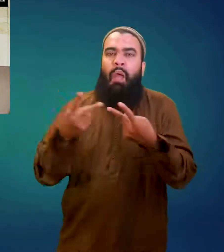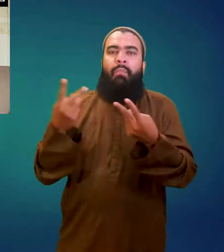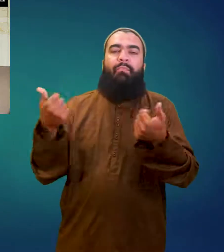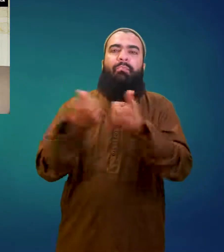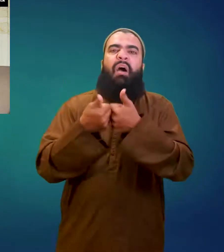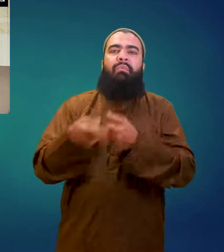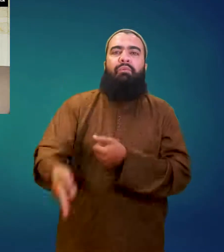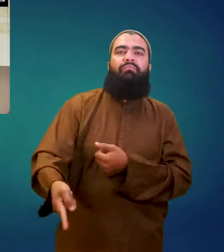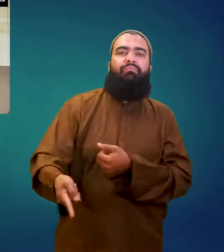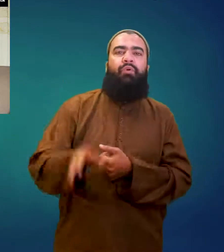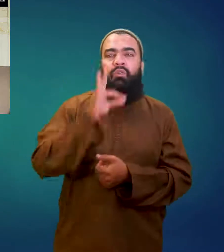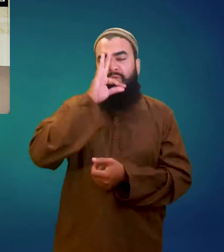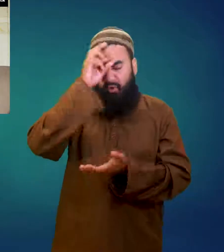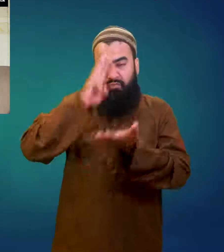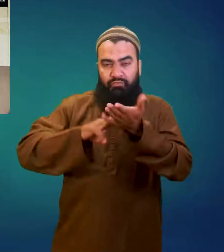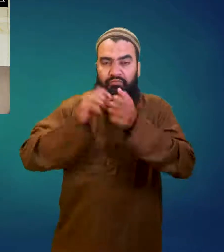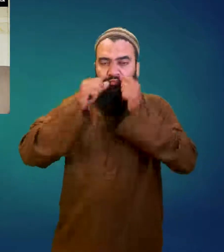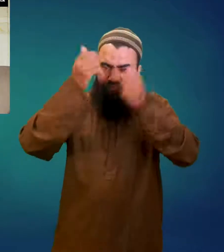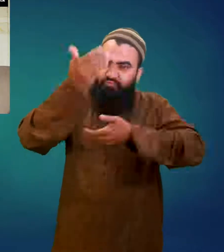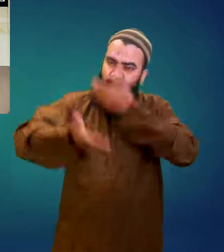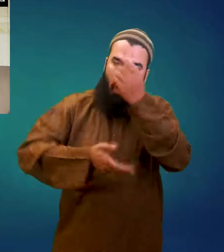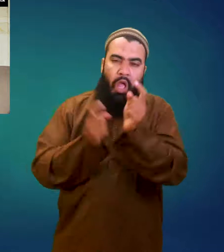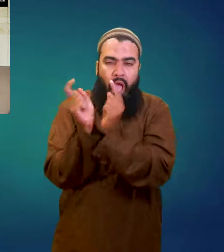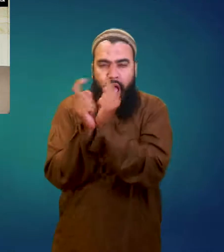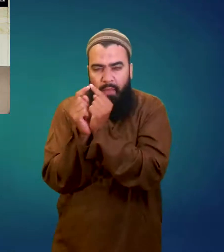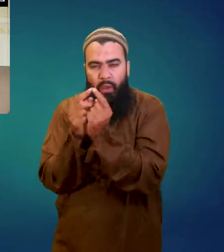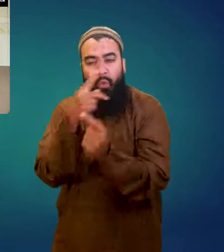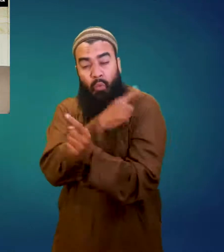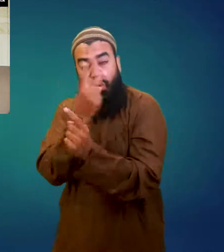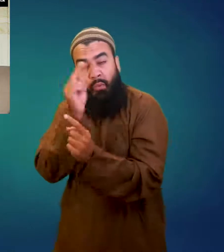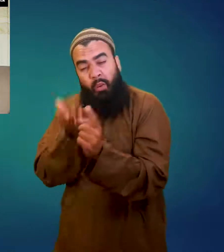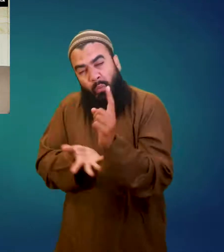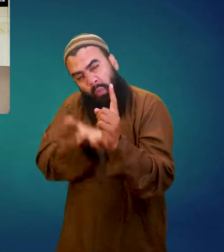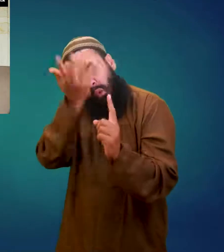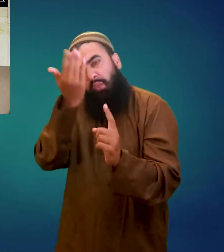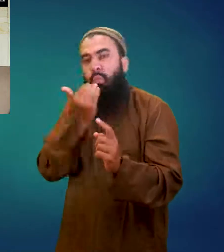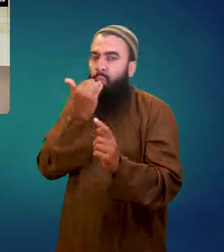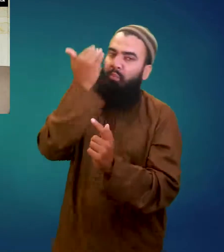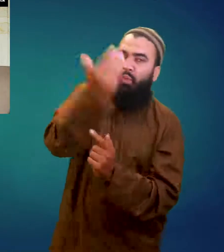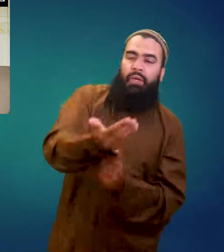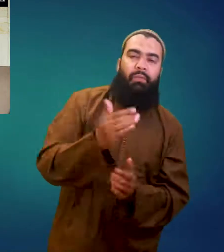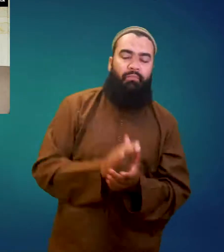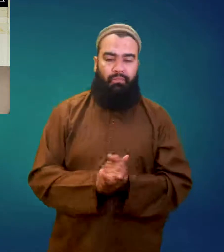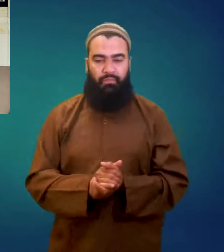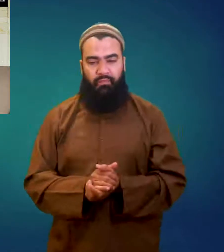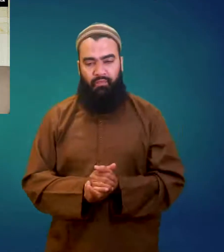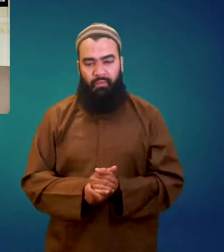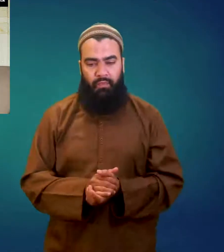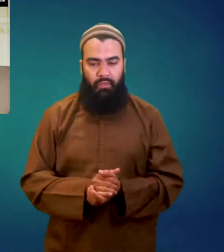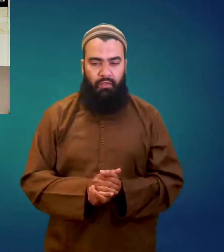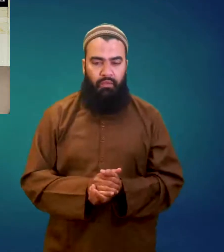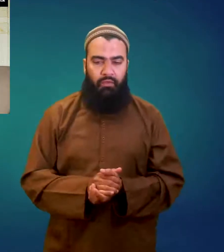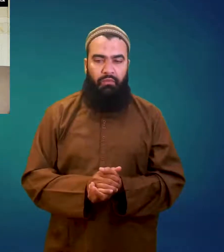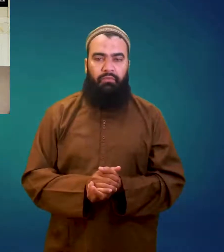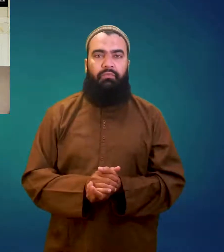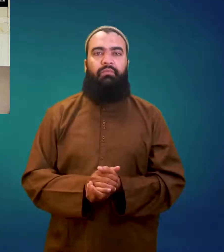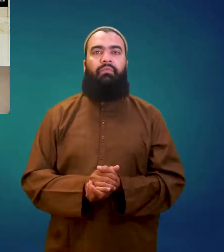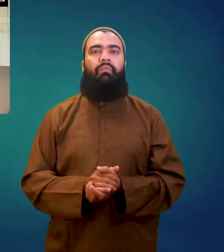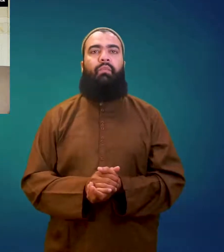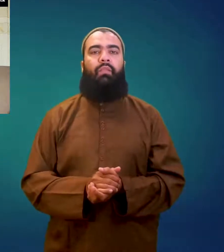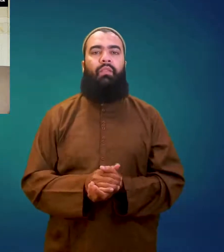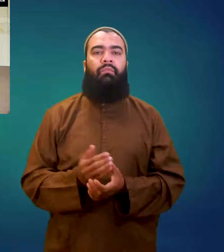سے ممانعت فرمائی گئی ہے۔ آیت نمبر 13، یا ایھا الناس انا